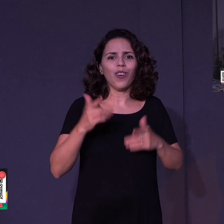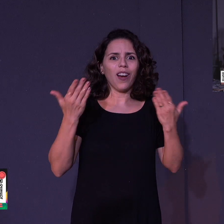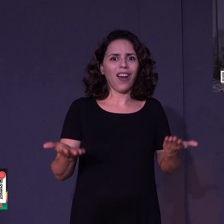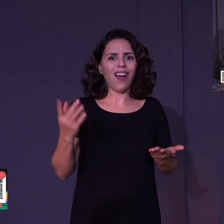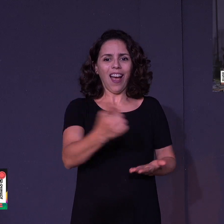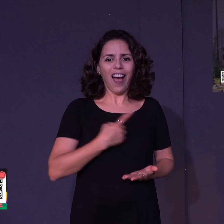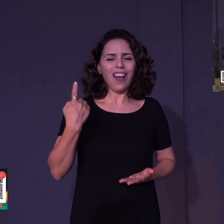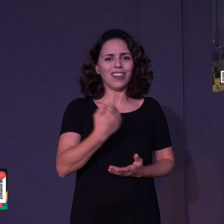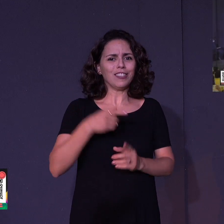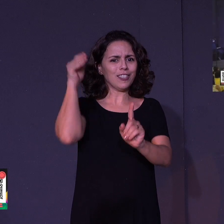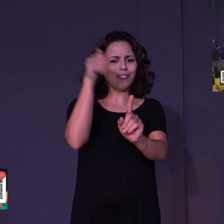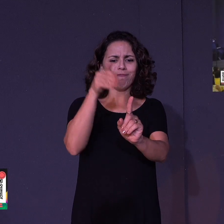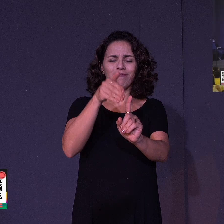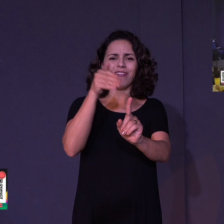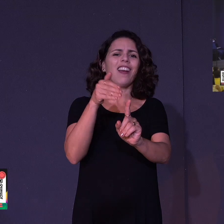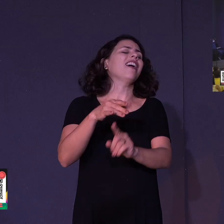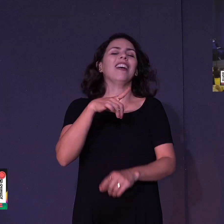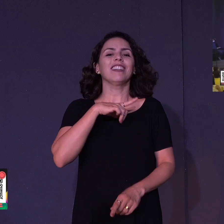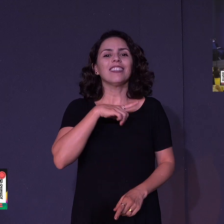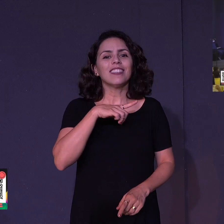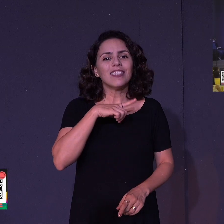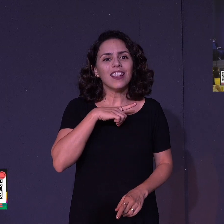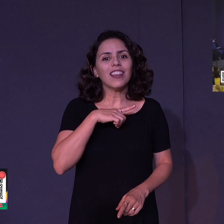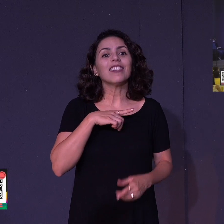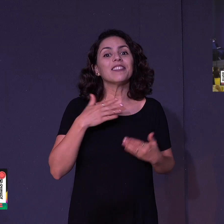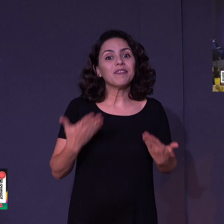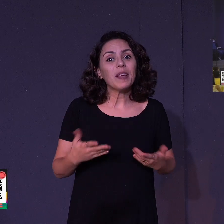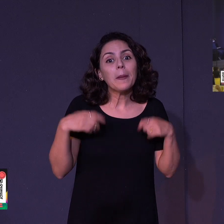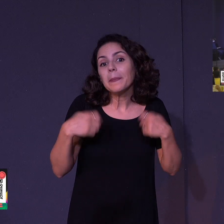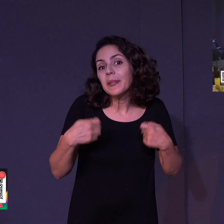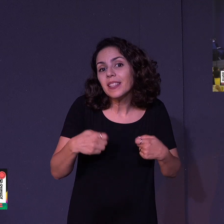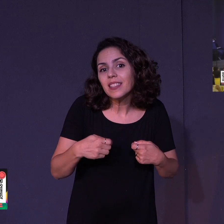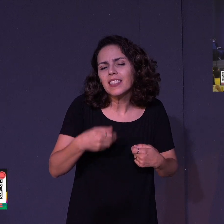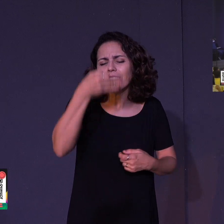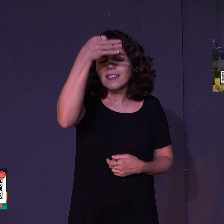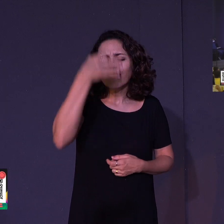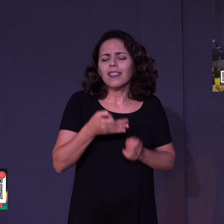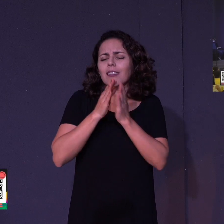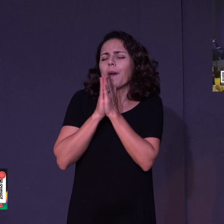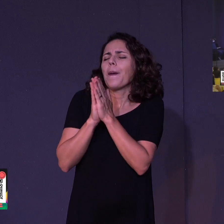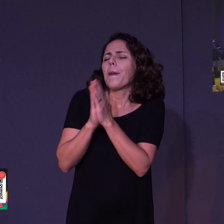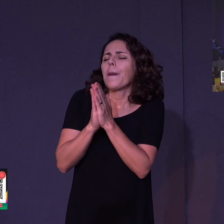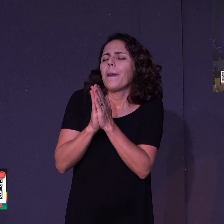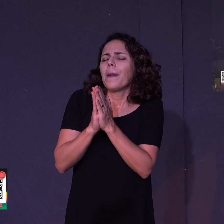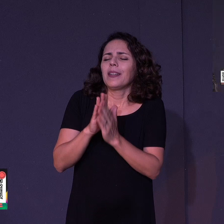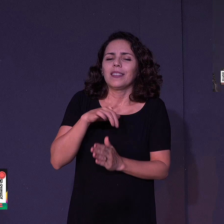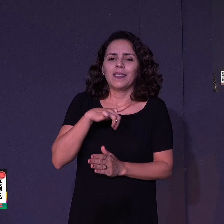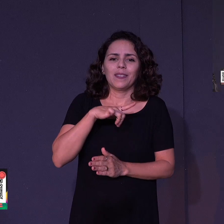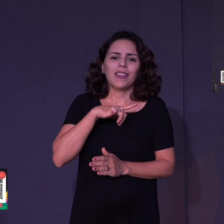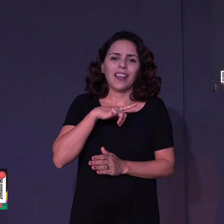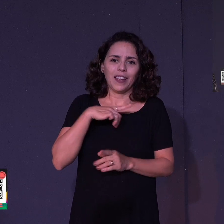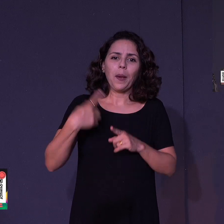para a sua vida, e é convictos em oração que nós iremos passar por toda e qualquer situação, porque Deus tem propósito comigo e com